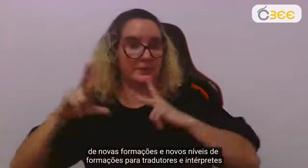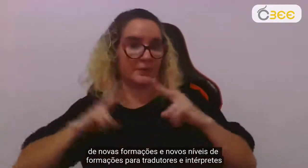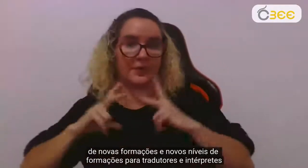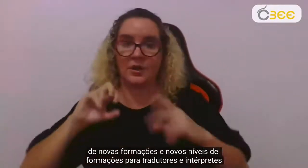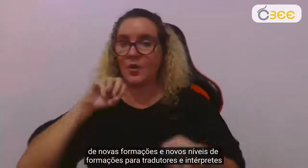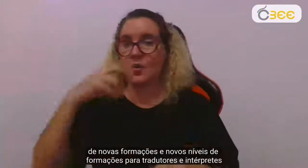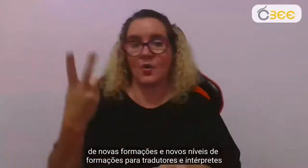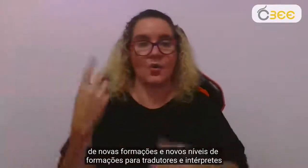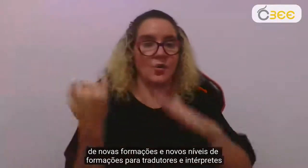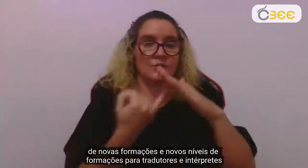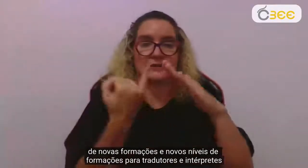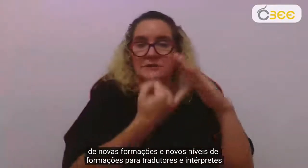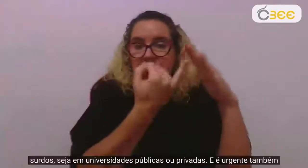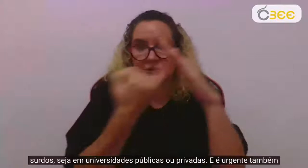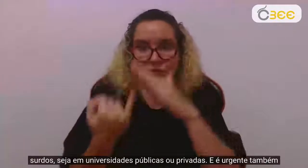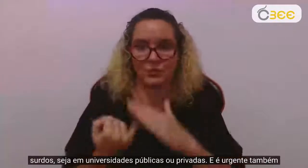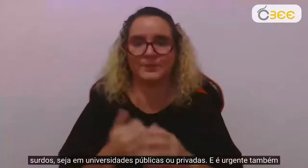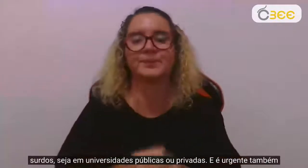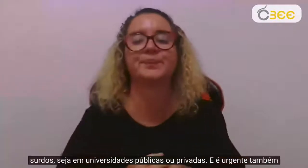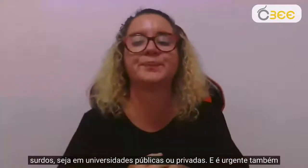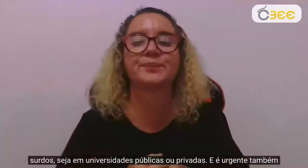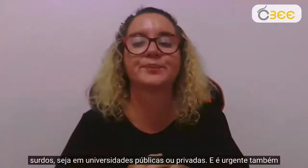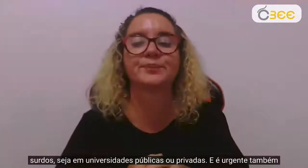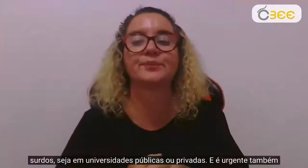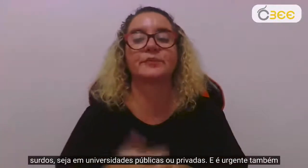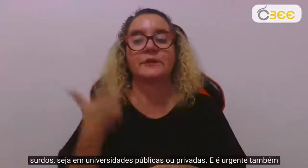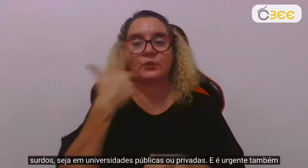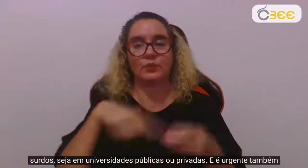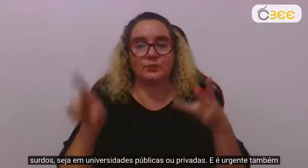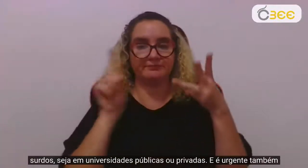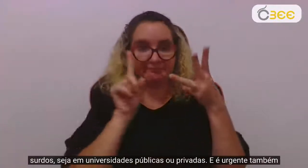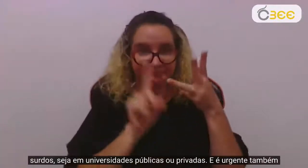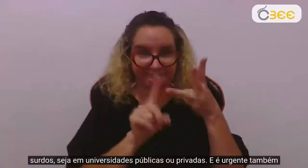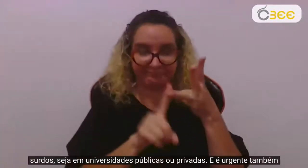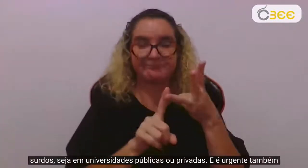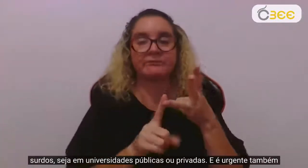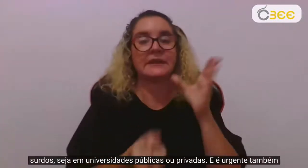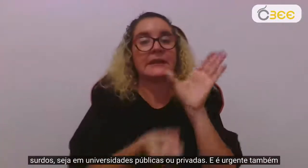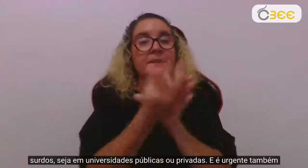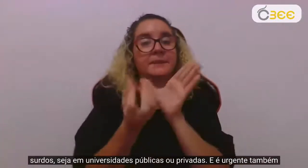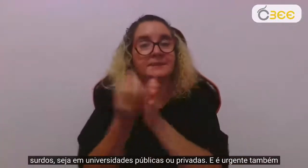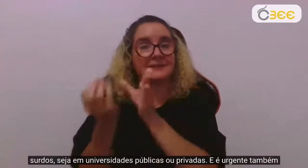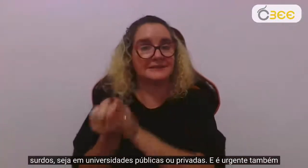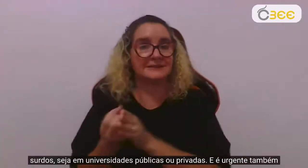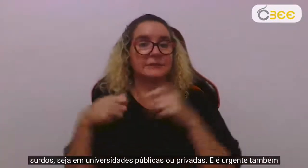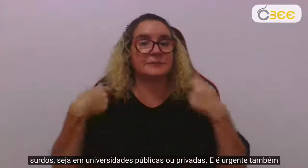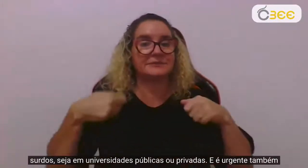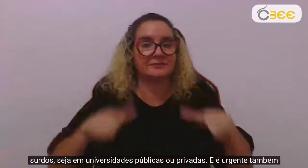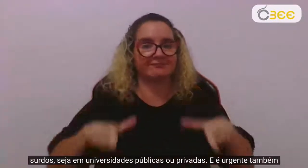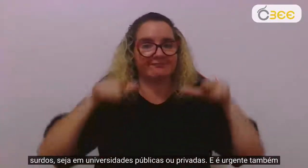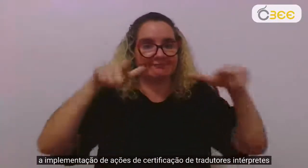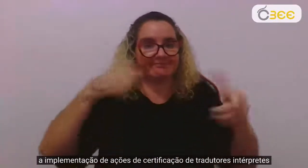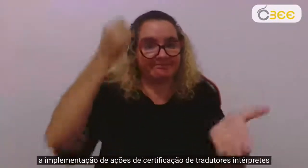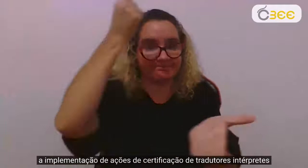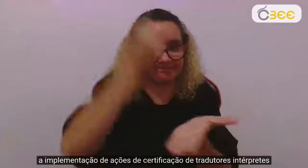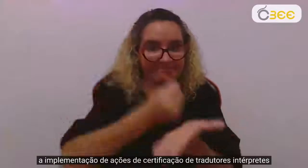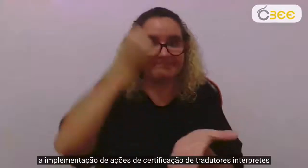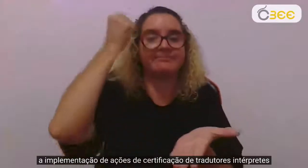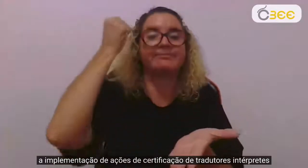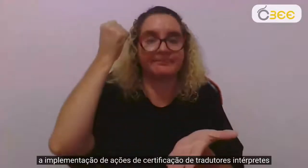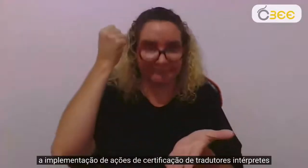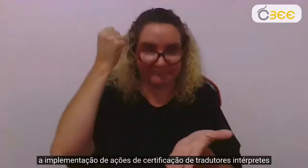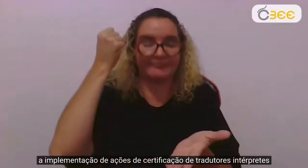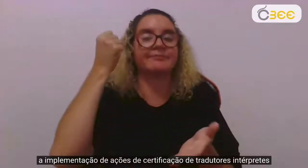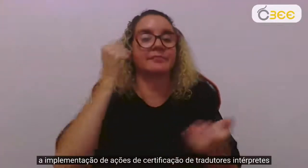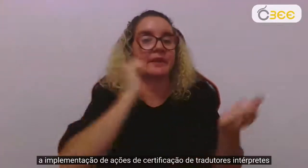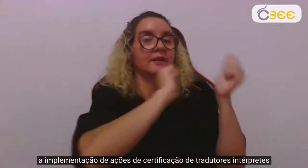para tradutores e intérpretes surdos, seja em universidades públicas ou privadas. E é urgente também a